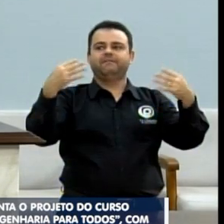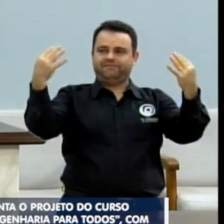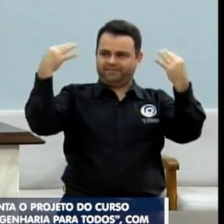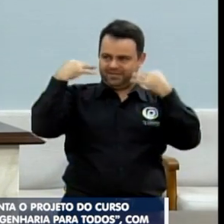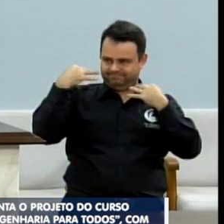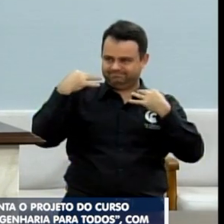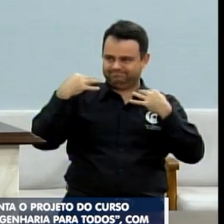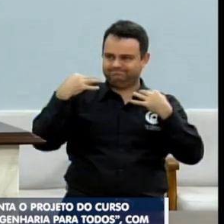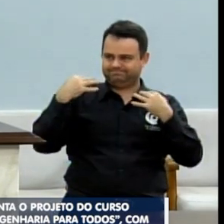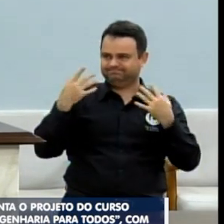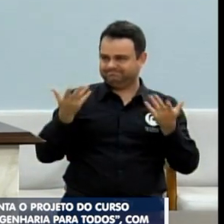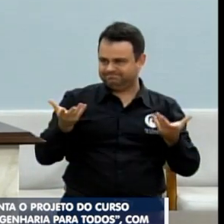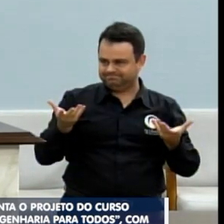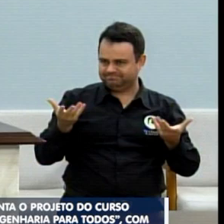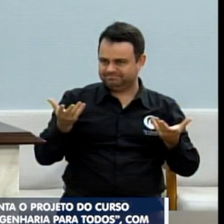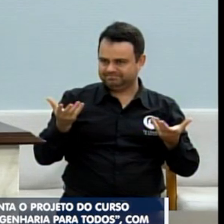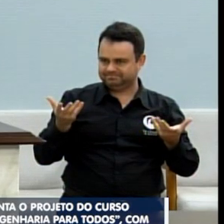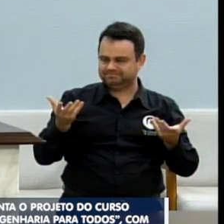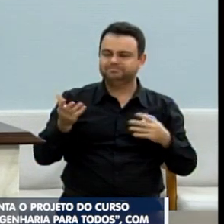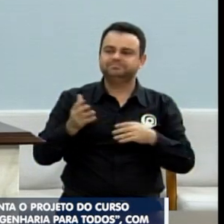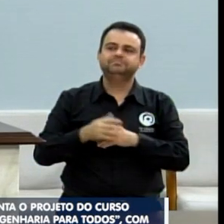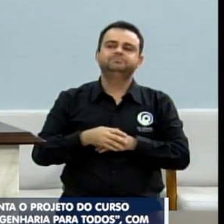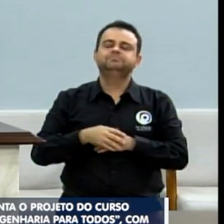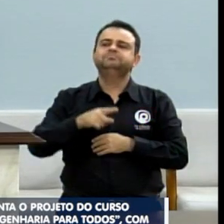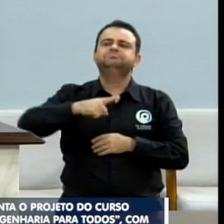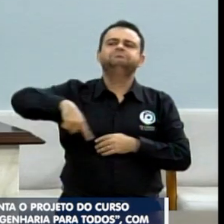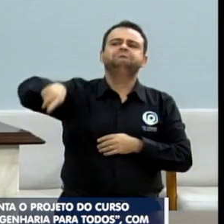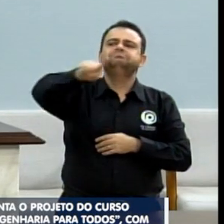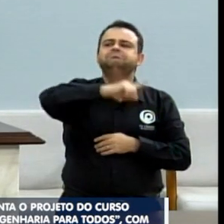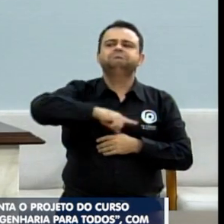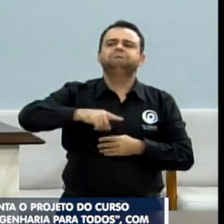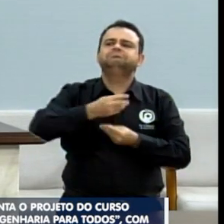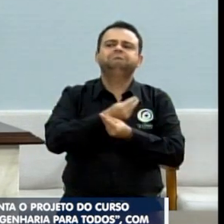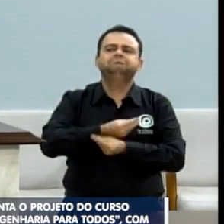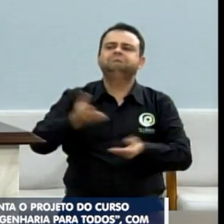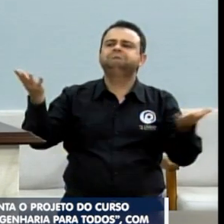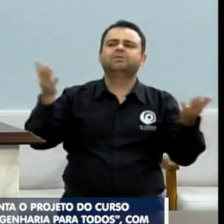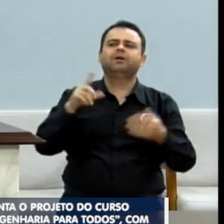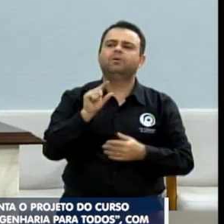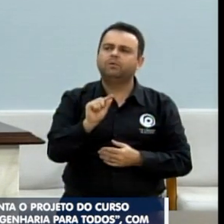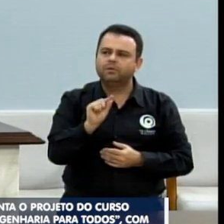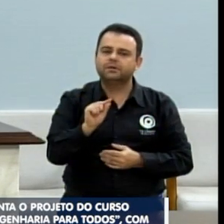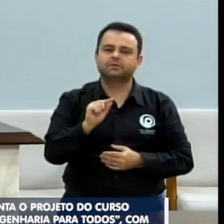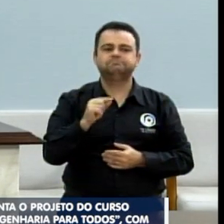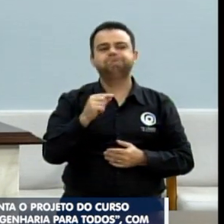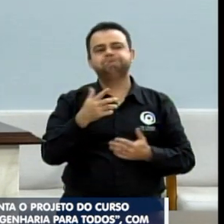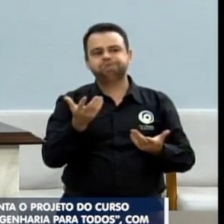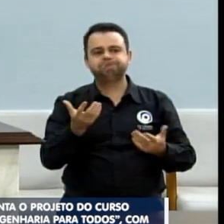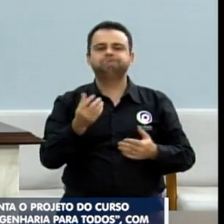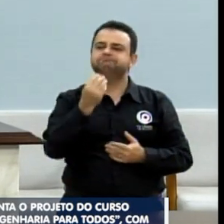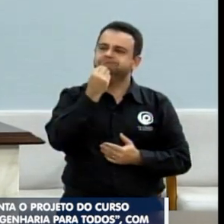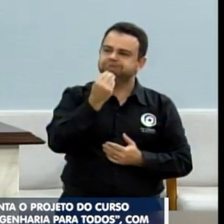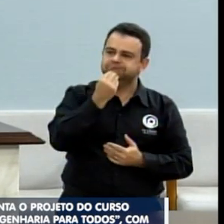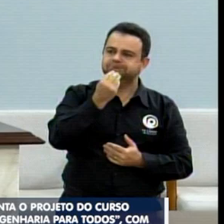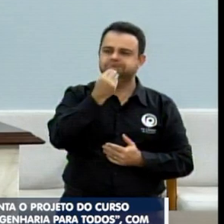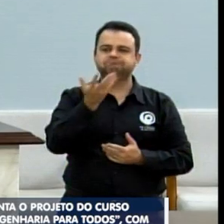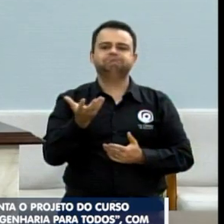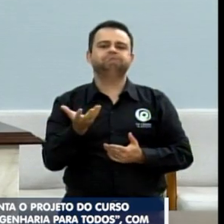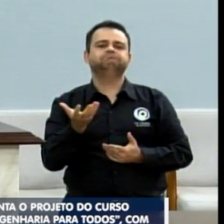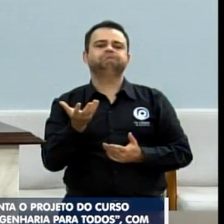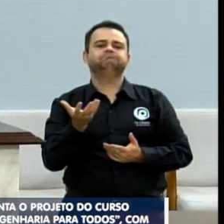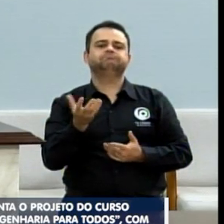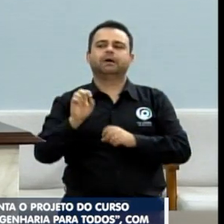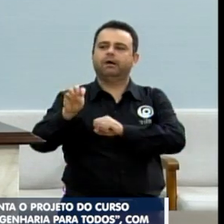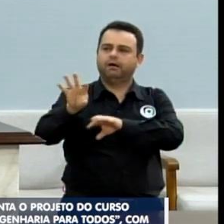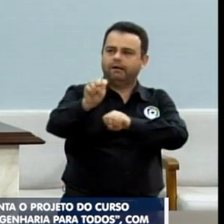assistindo. Então, nós promovemos a interação com a comunidade, promovendo a interação de saberes